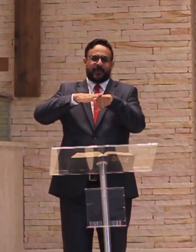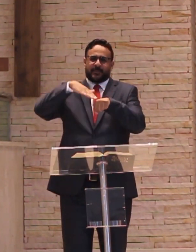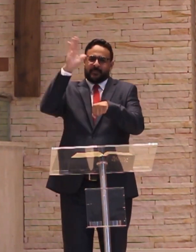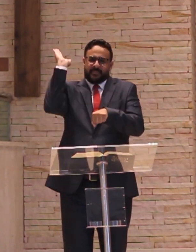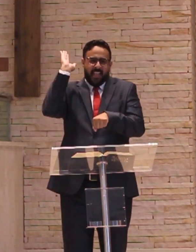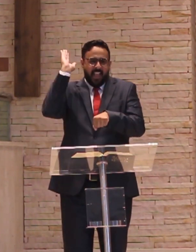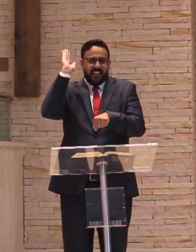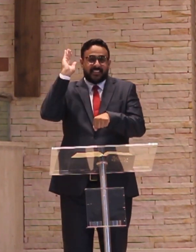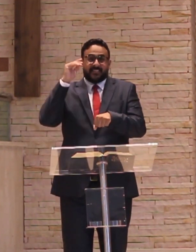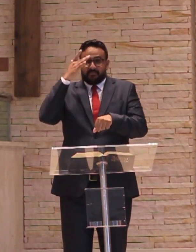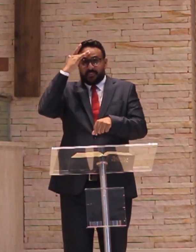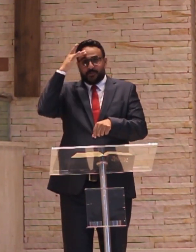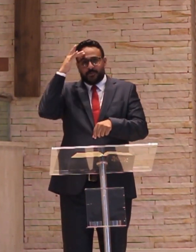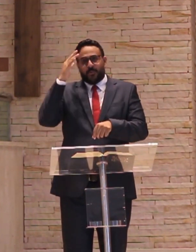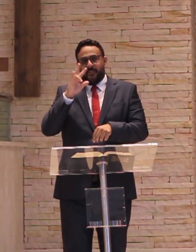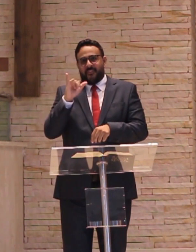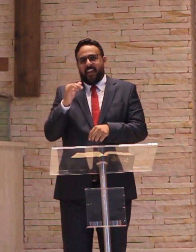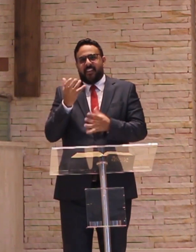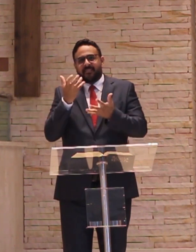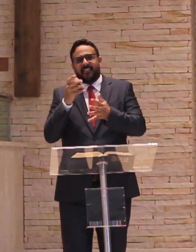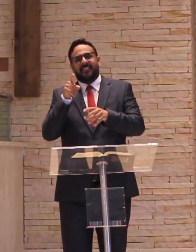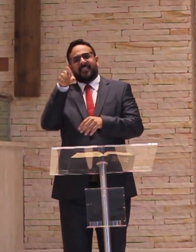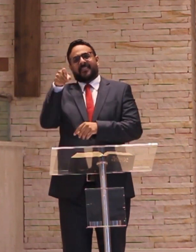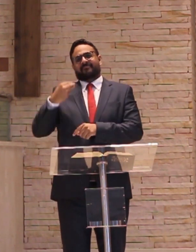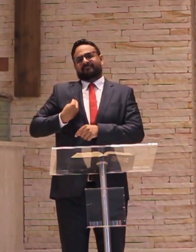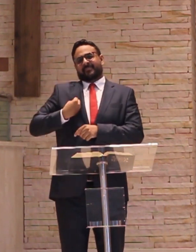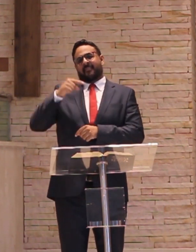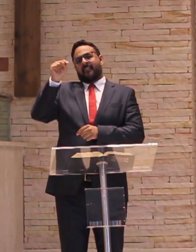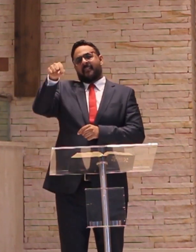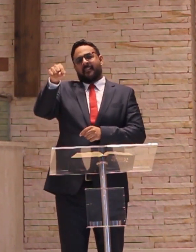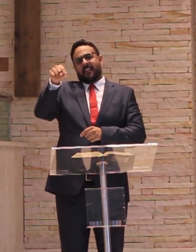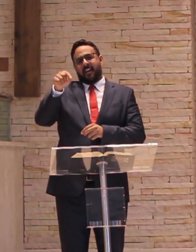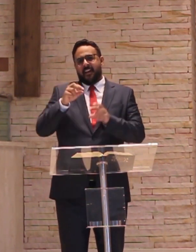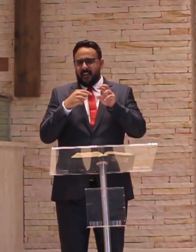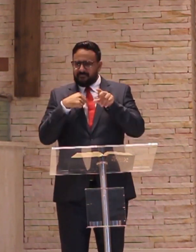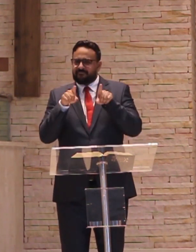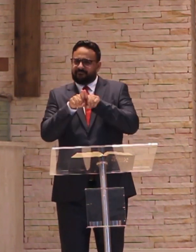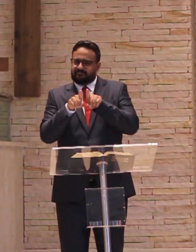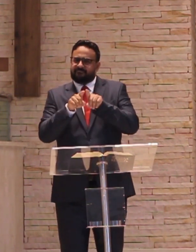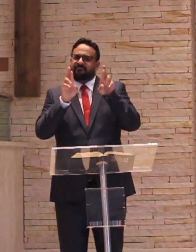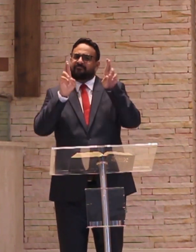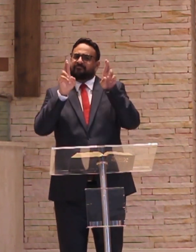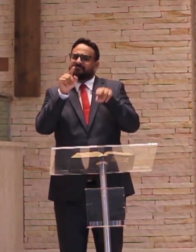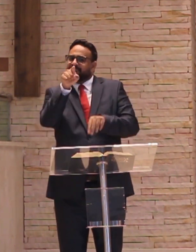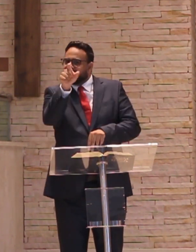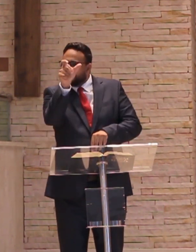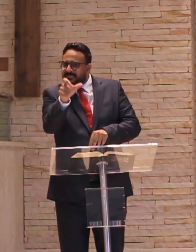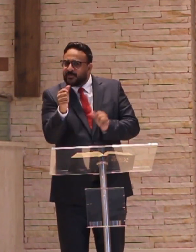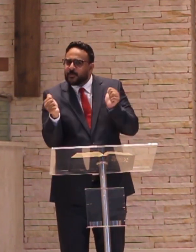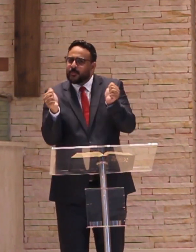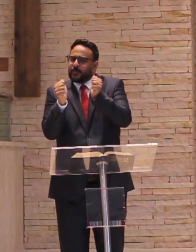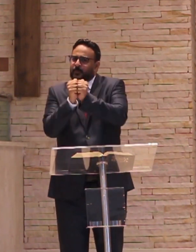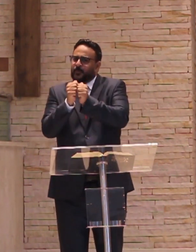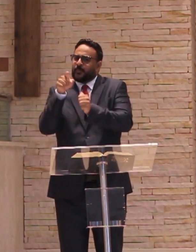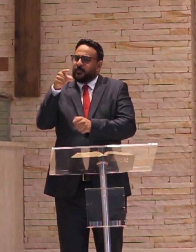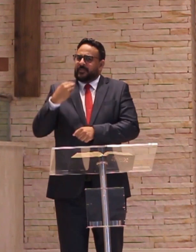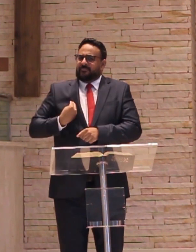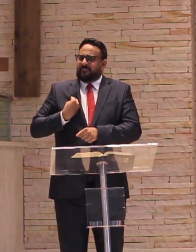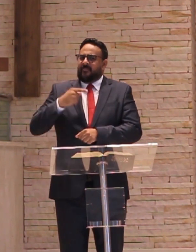promessa maravilhosa de Jesus para cada um de nós. E é isso que ele quer oferecer a mim e a você em tempo oportuno. Por isso eu espero que